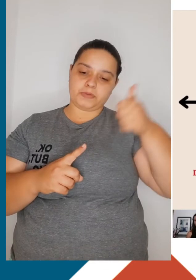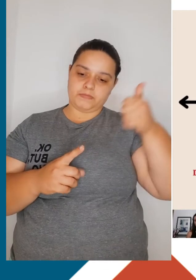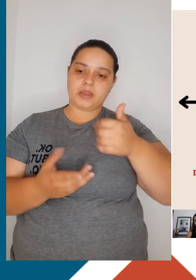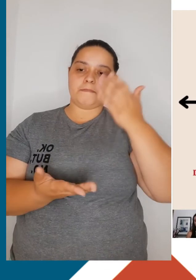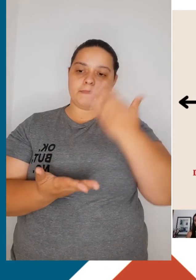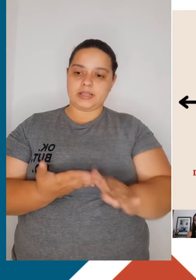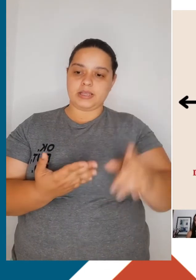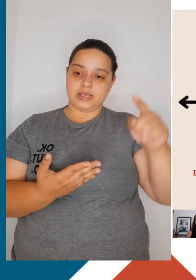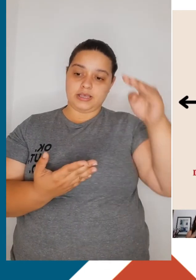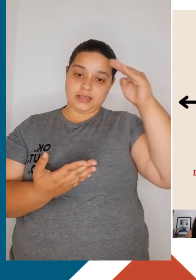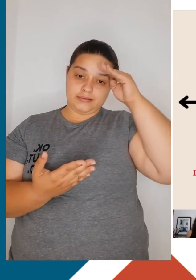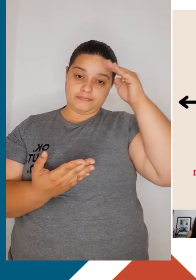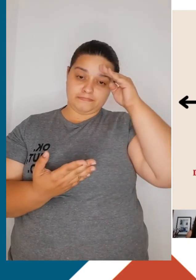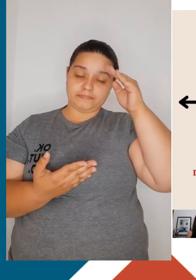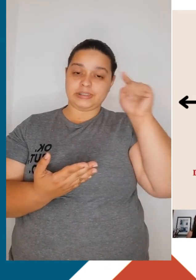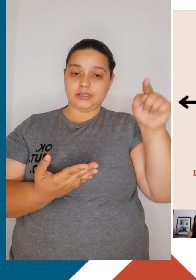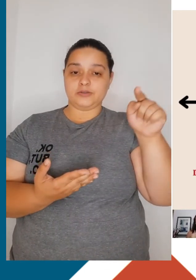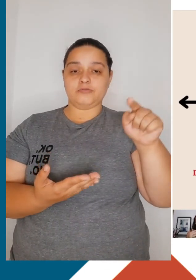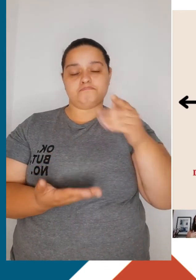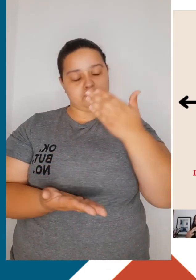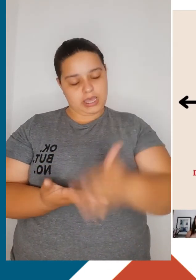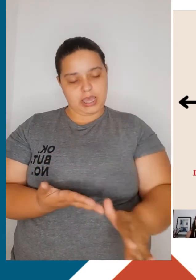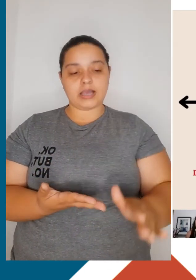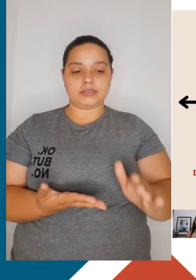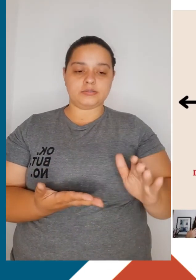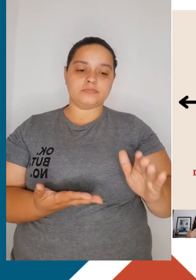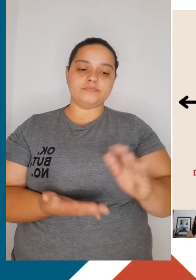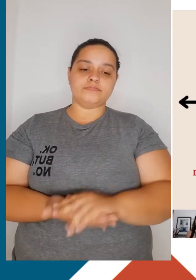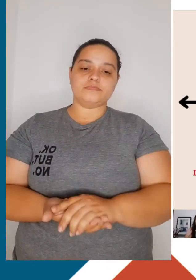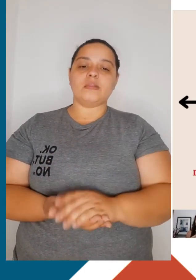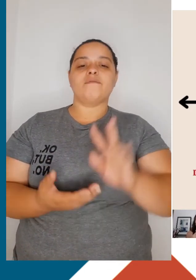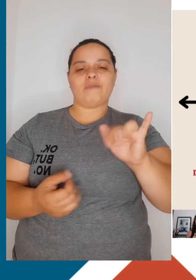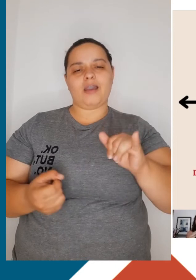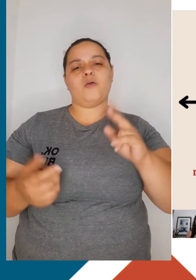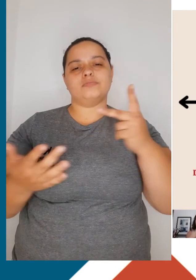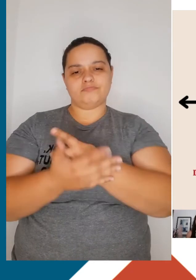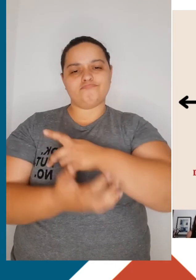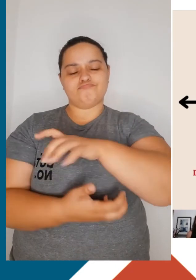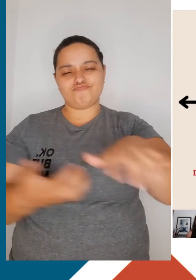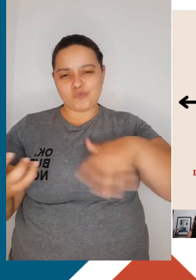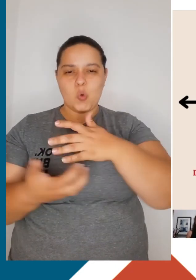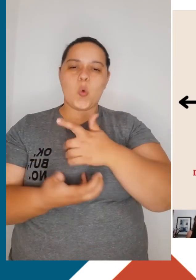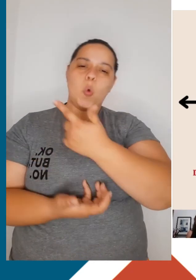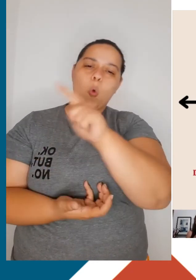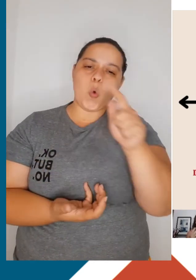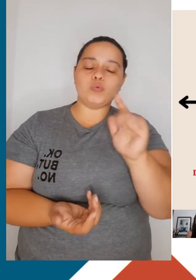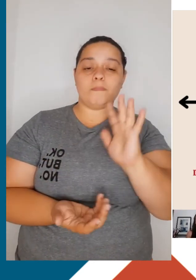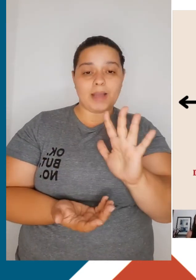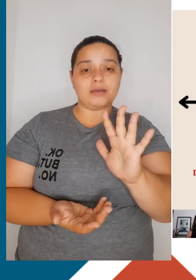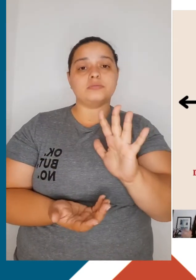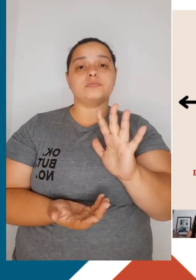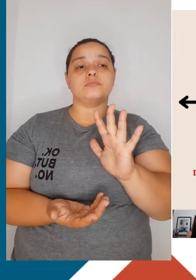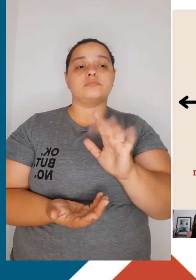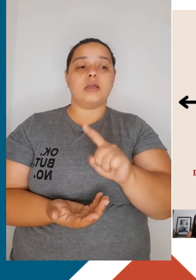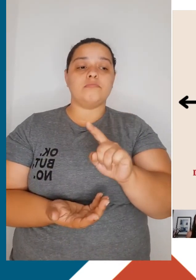né, desse exército absolutista, vão haver outros conflitos ao longo da Revolução, mas